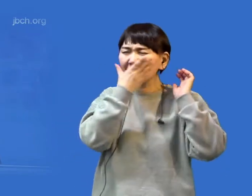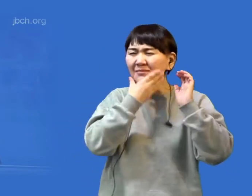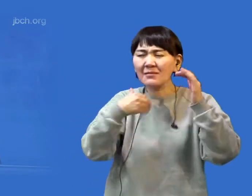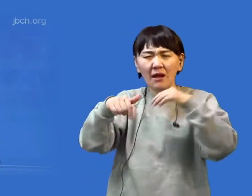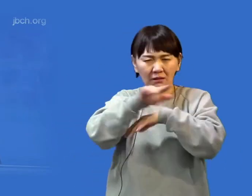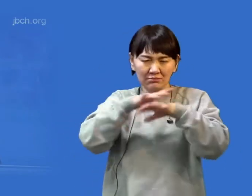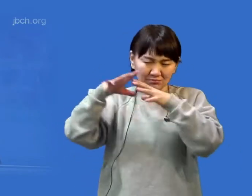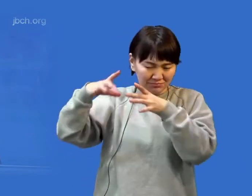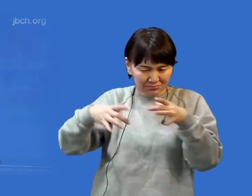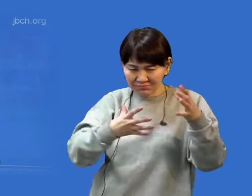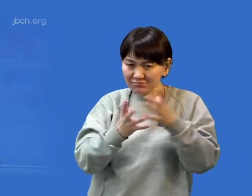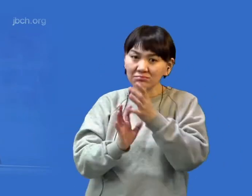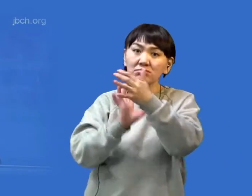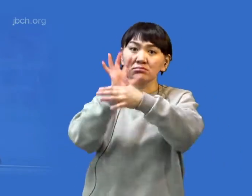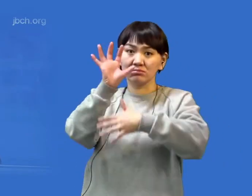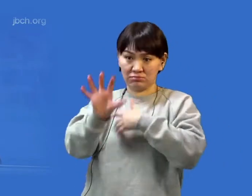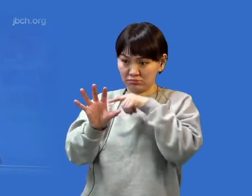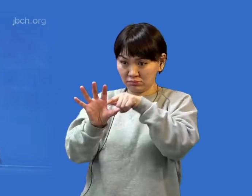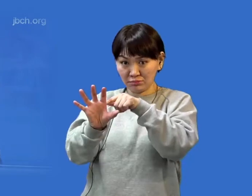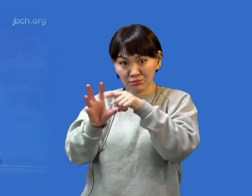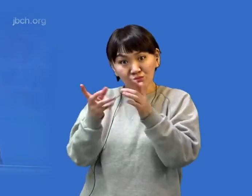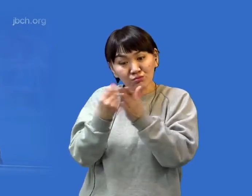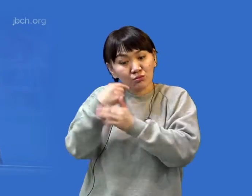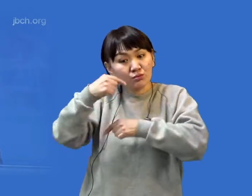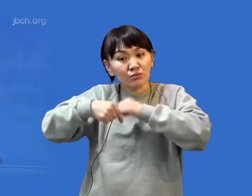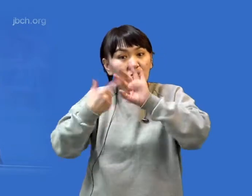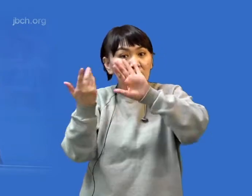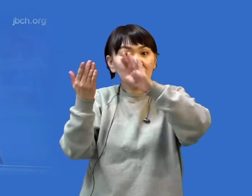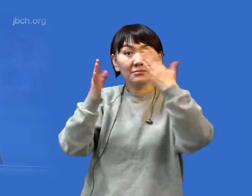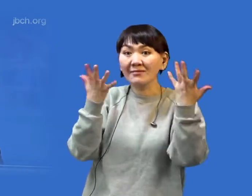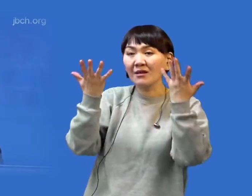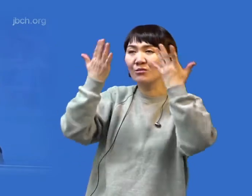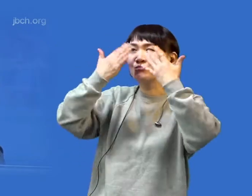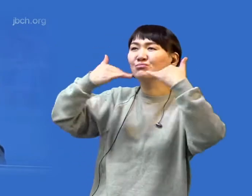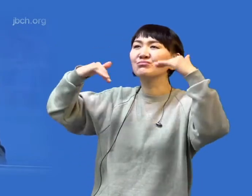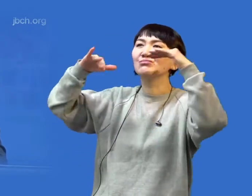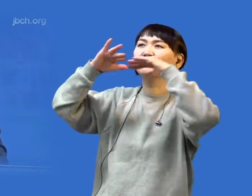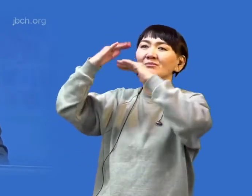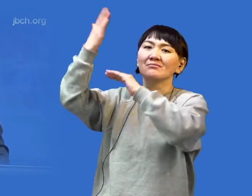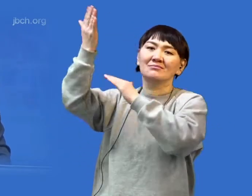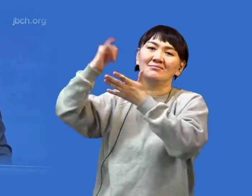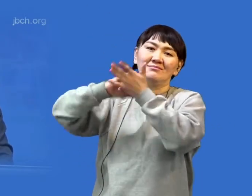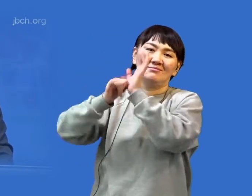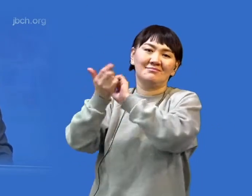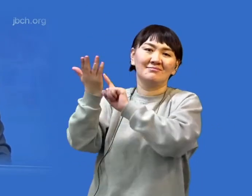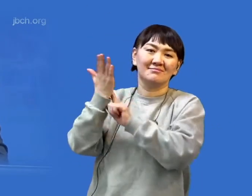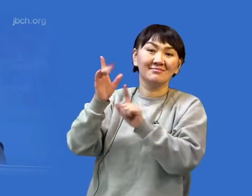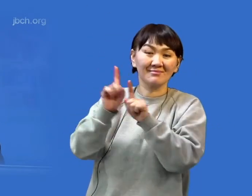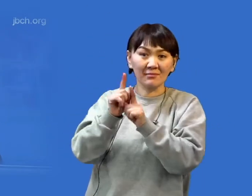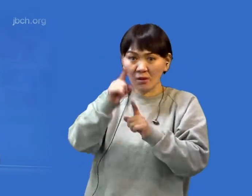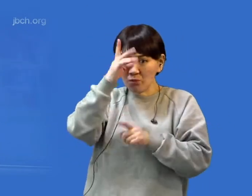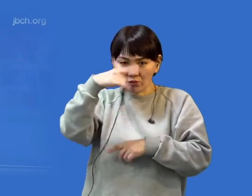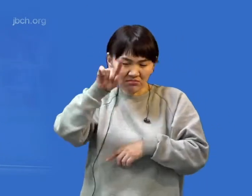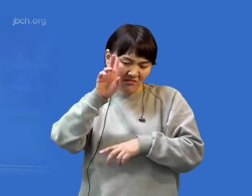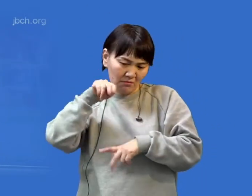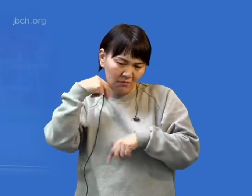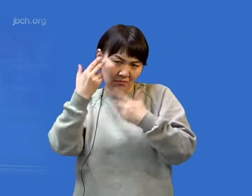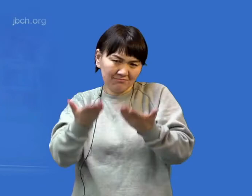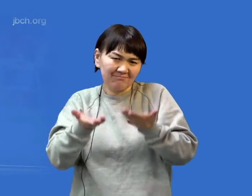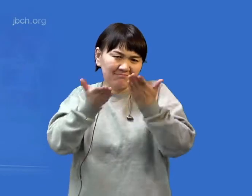л өгсөн. Энэ бол мөнхийн диважингийн дүр зураг байхгүй. Энэ Канаан нутгийг өгөх нь зорилго нь